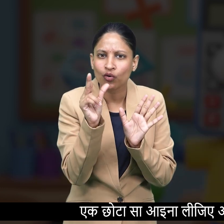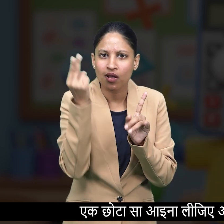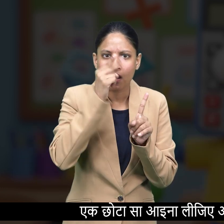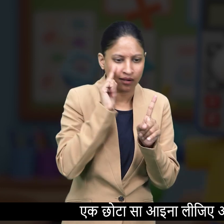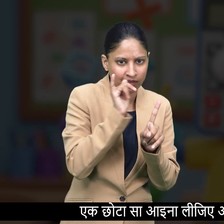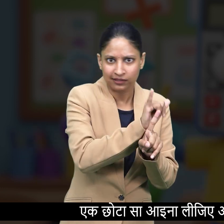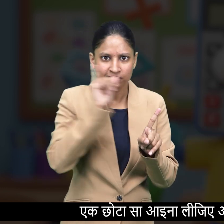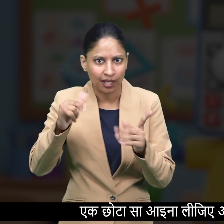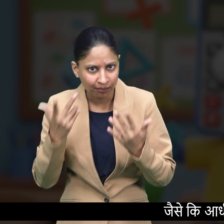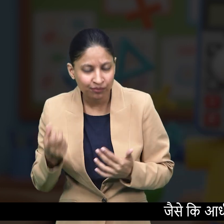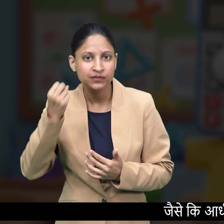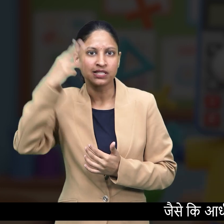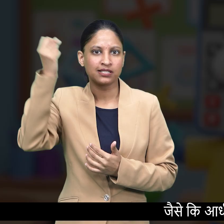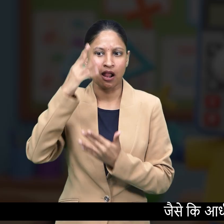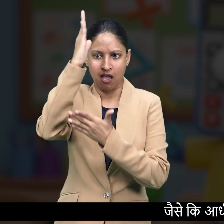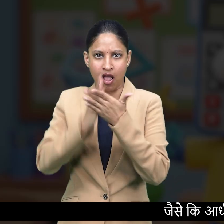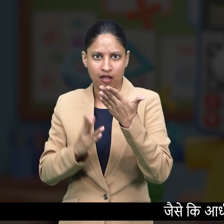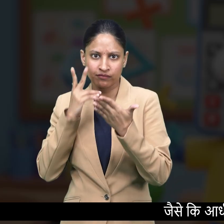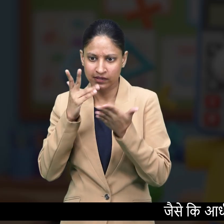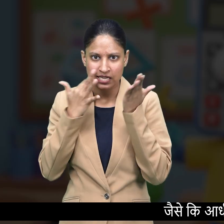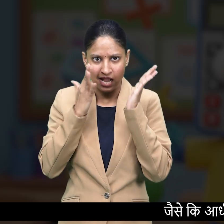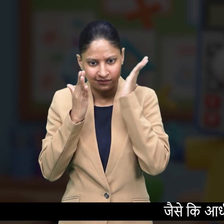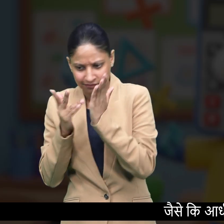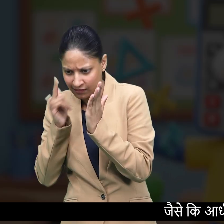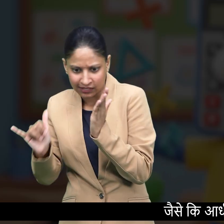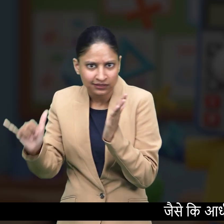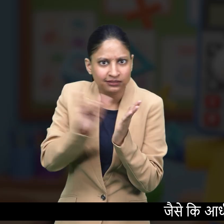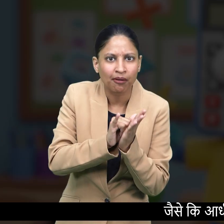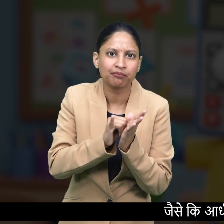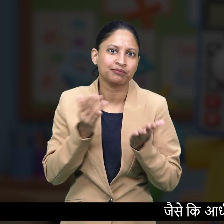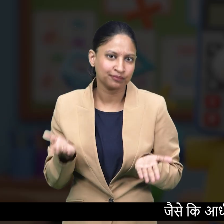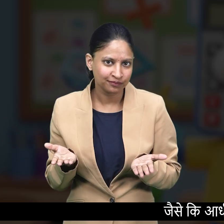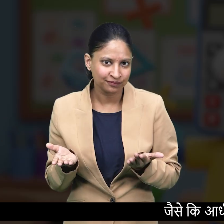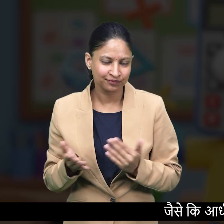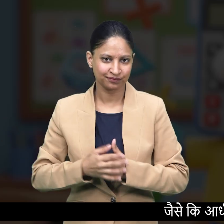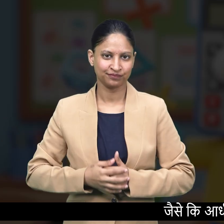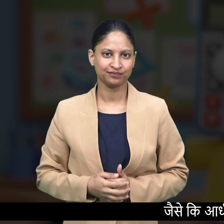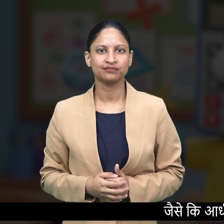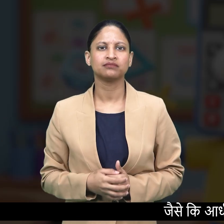रखिए, जैसे कि आधी तितली या आधा ताया।